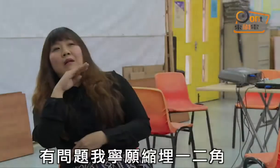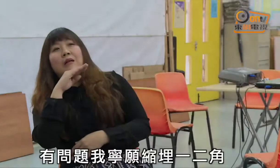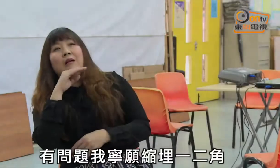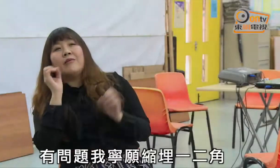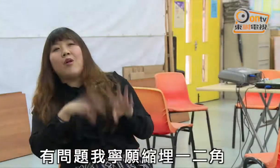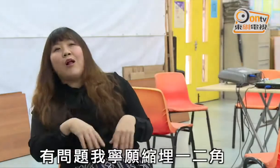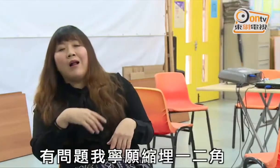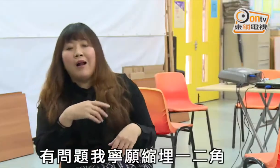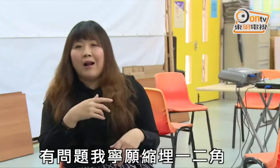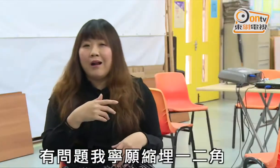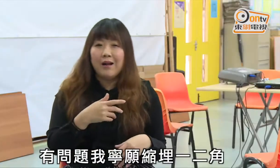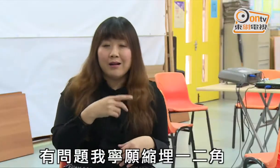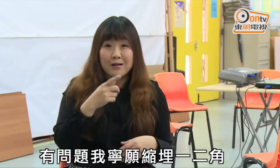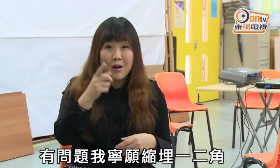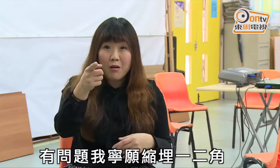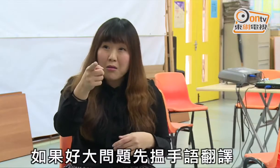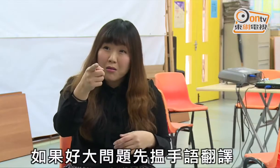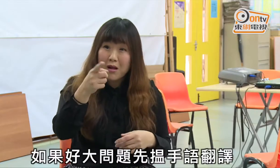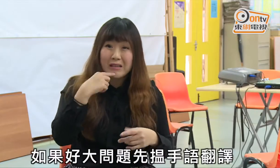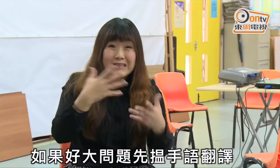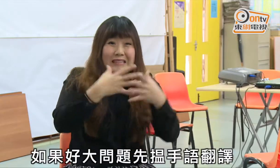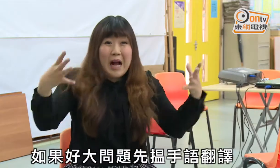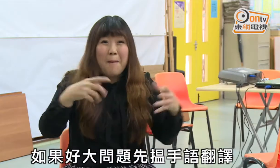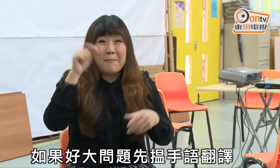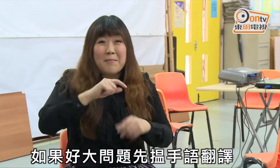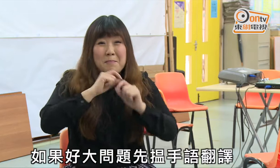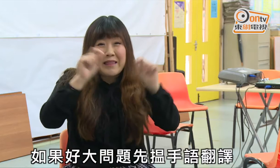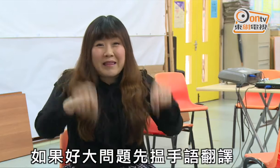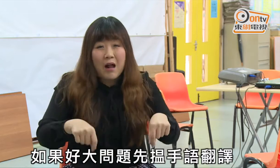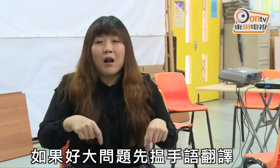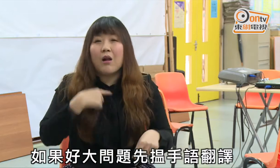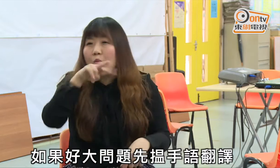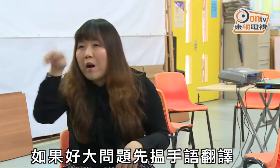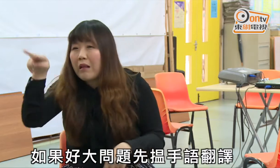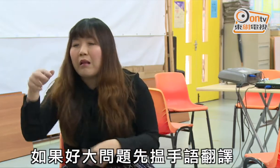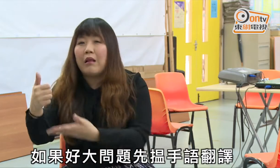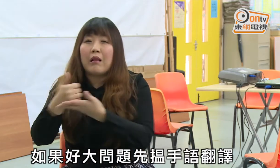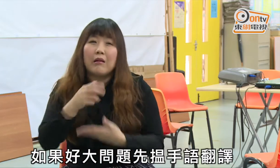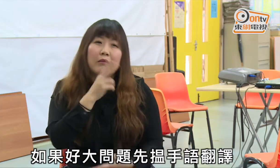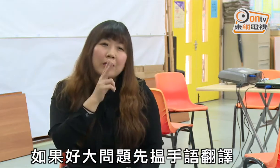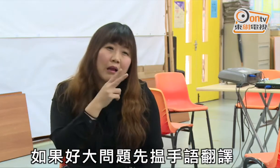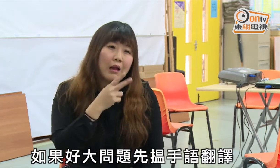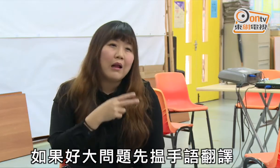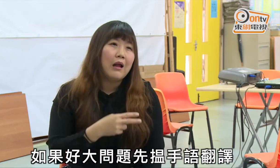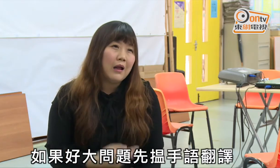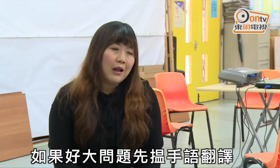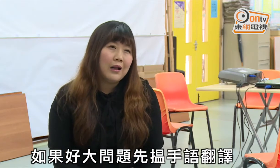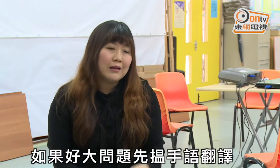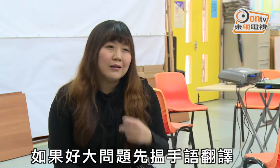有問題，我寧願縮埋喺二角，我唔理。如果好大問題咧，咁先至揾手語翻譯